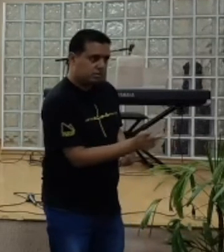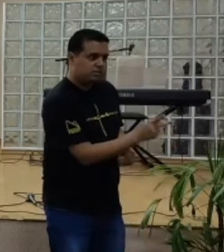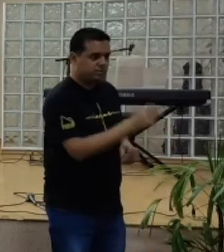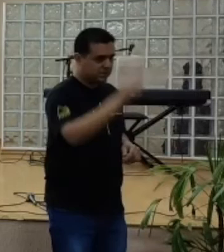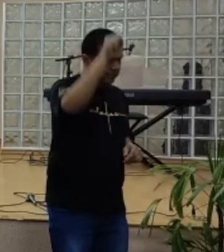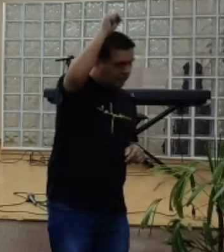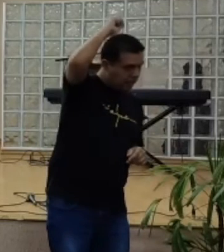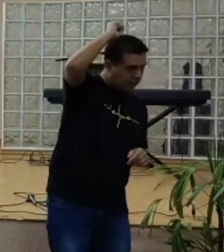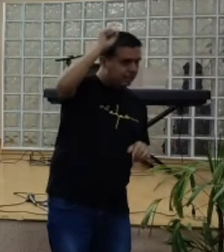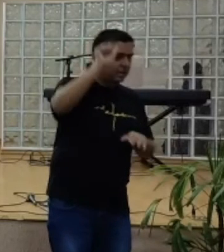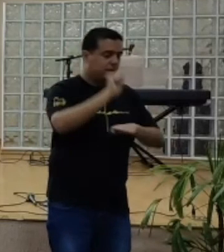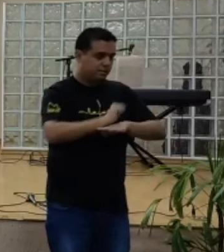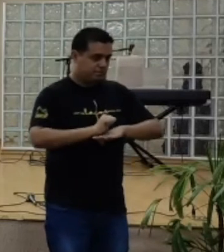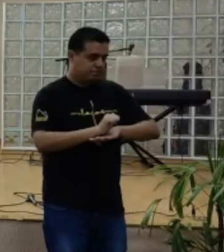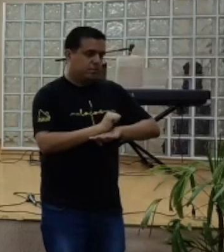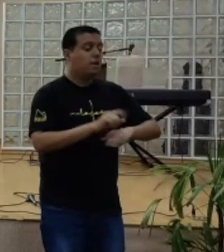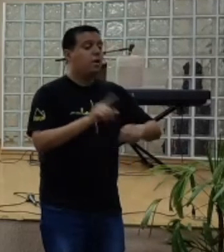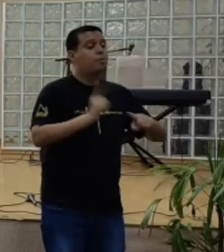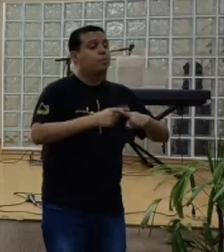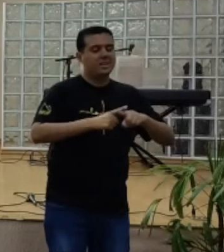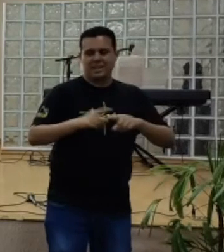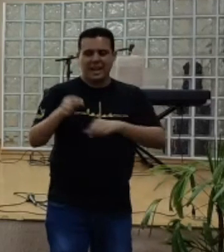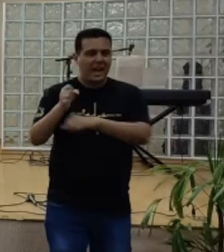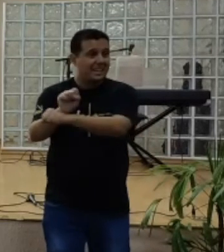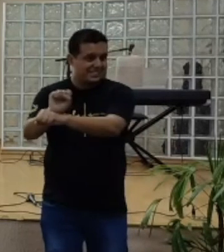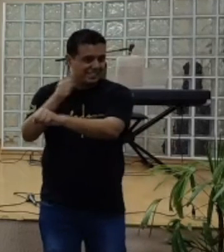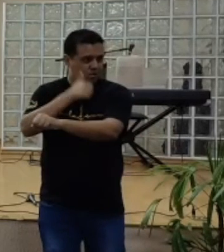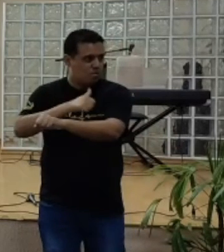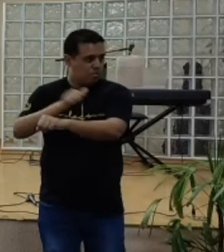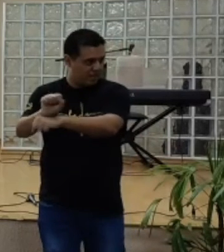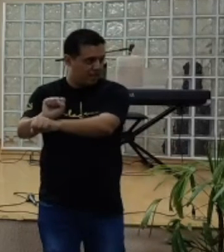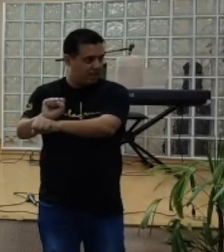pertencia a Sara, o filho de Sara